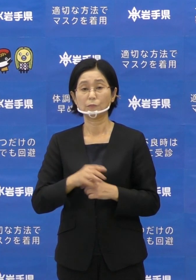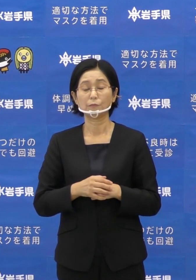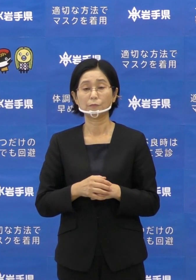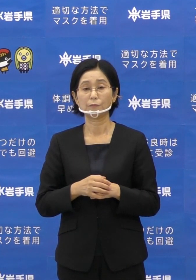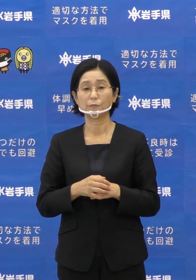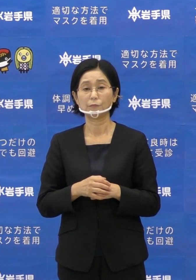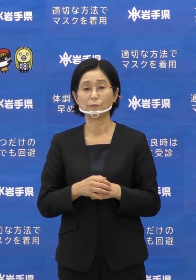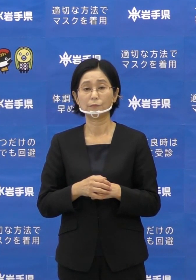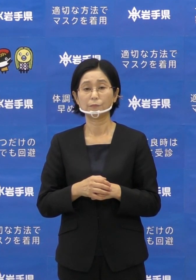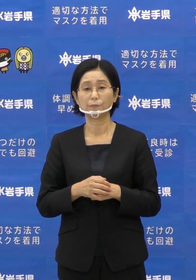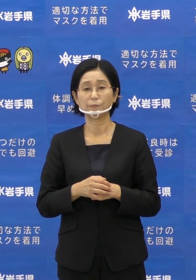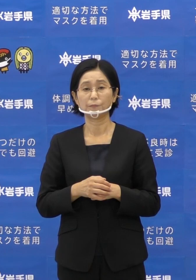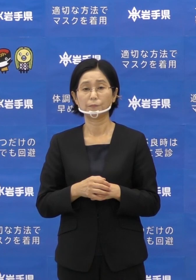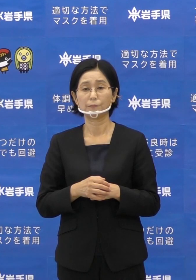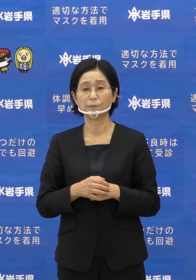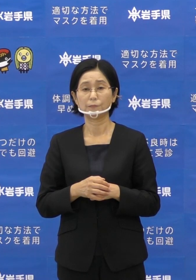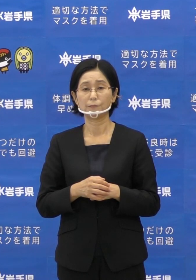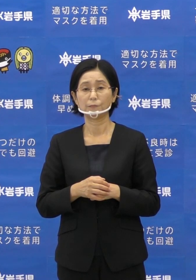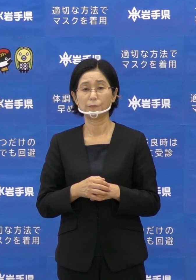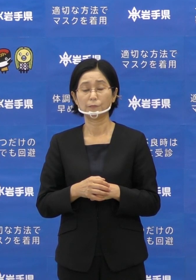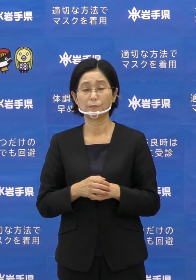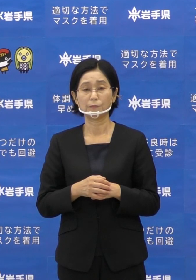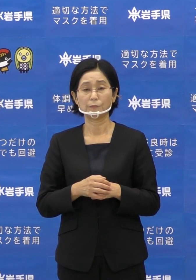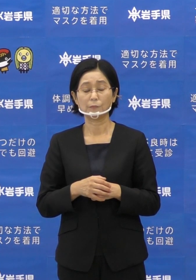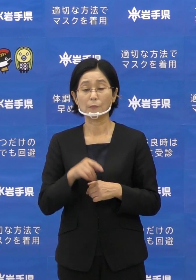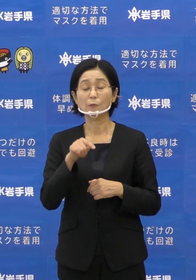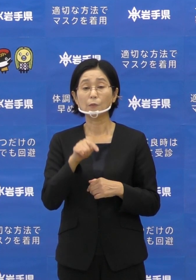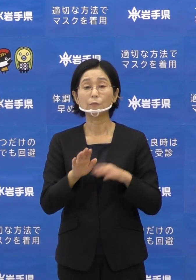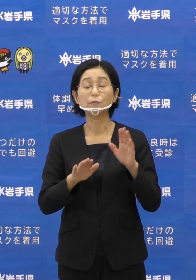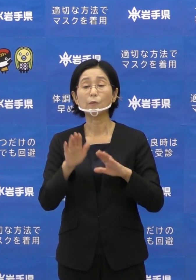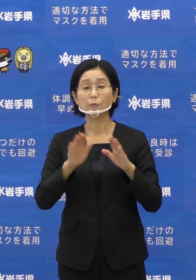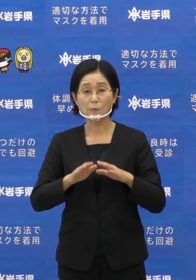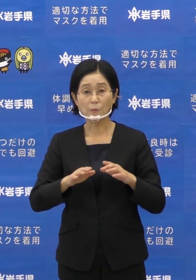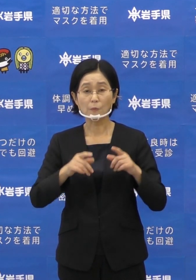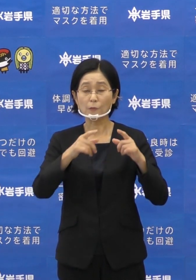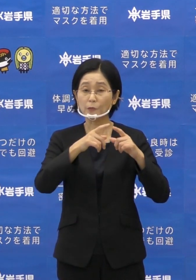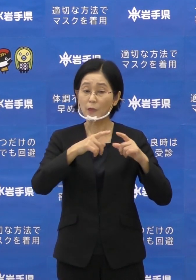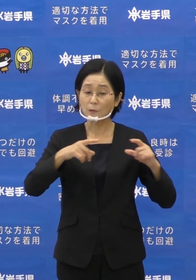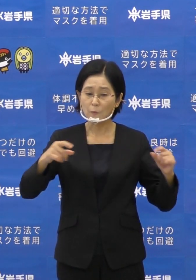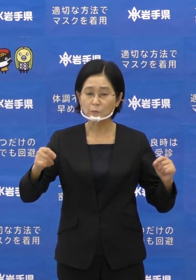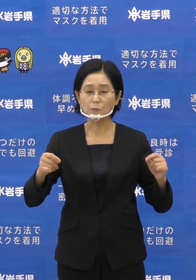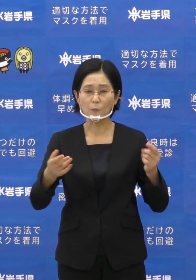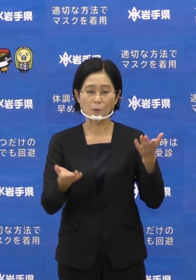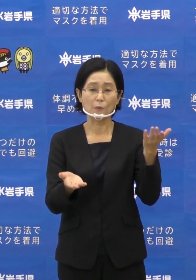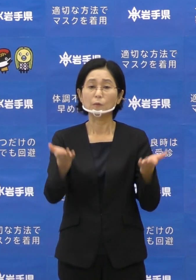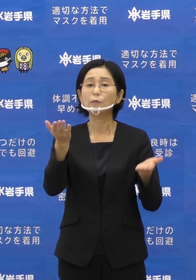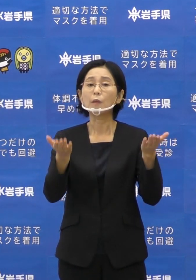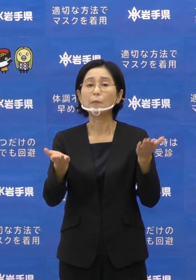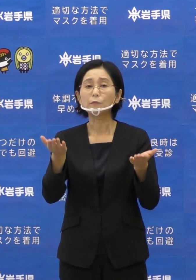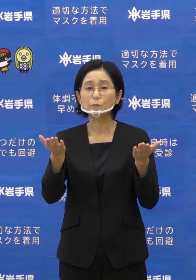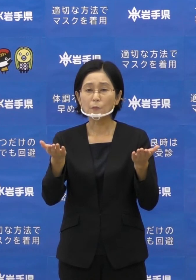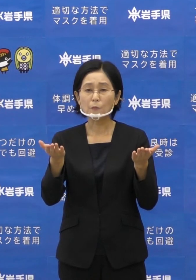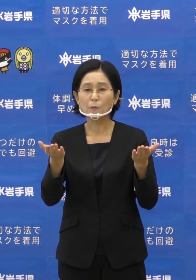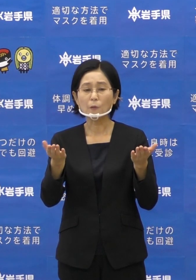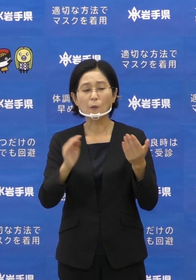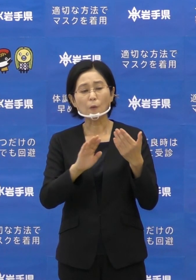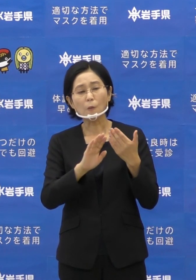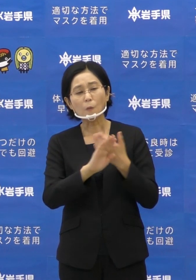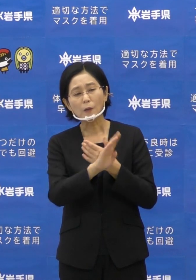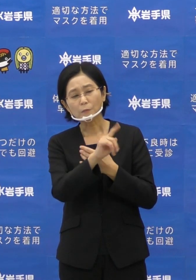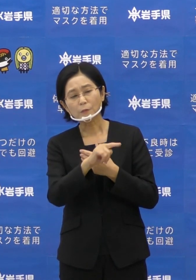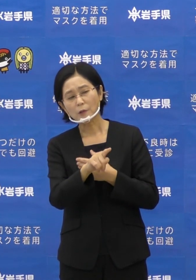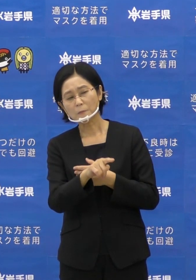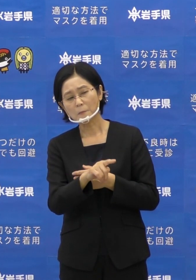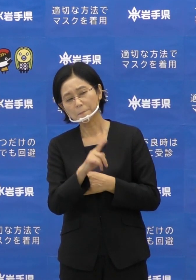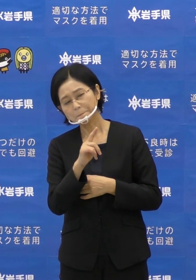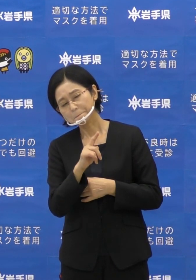全国、まあ、あまりこういうのをこう都道府県ごとにこう比較してこう、まあ、他の都道府県をこう批判したりし